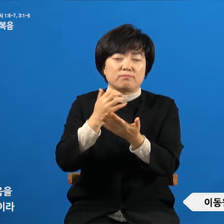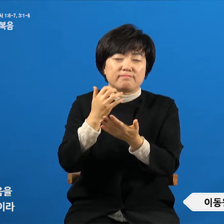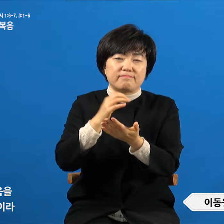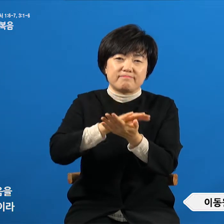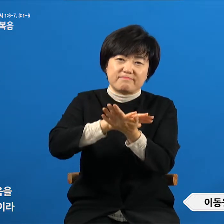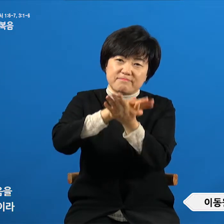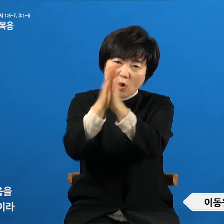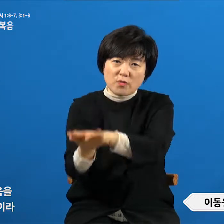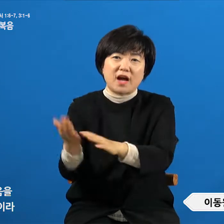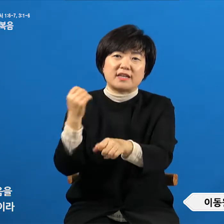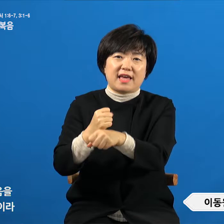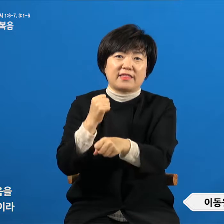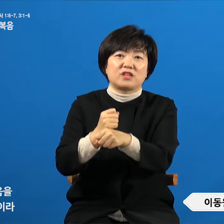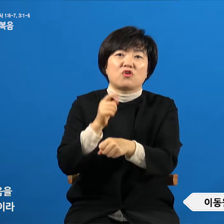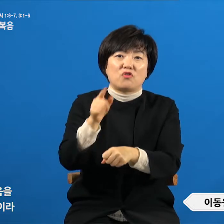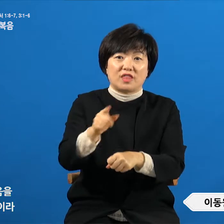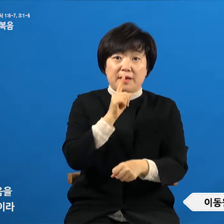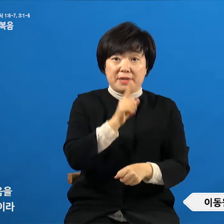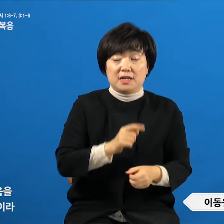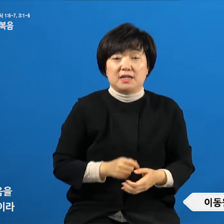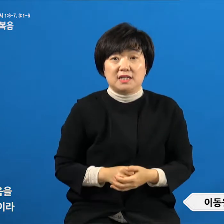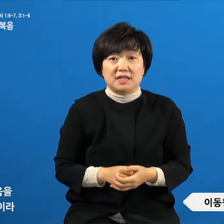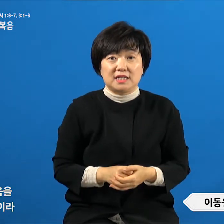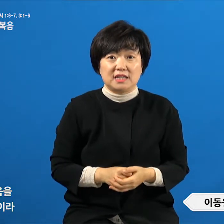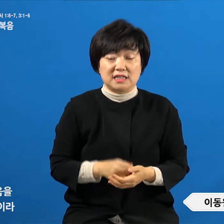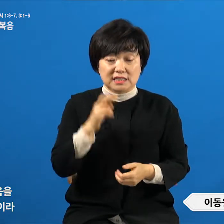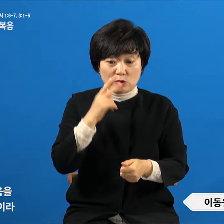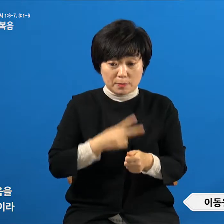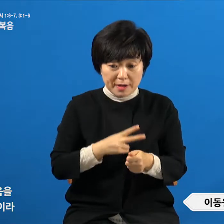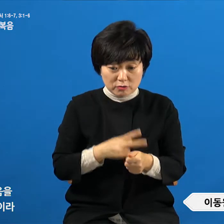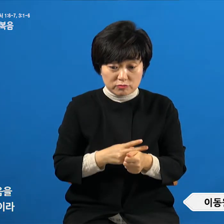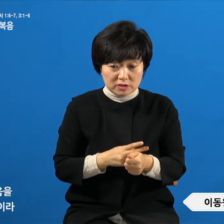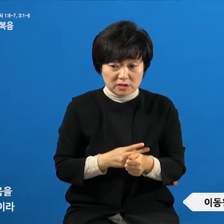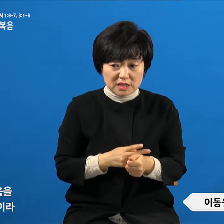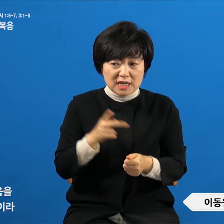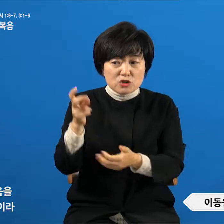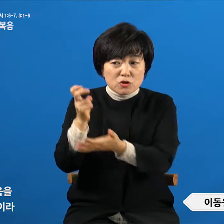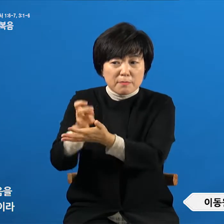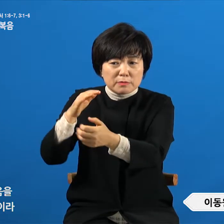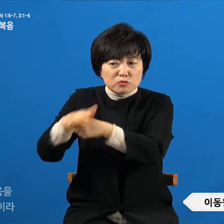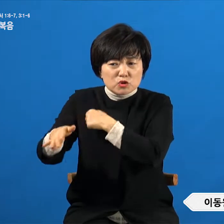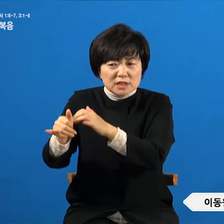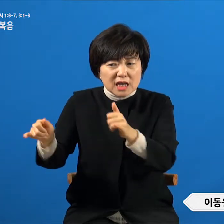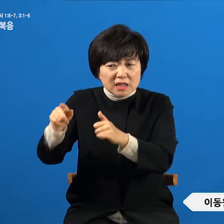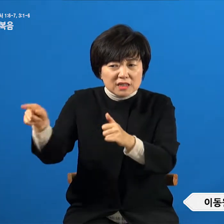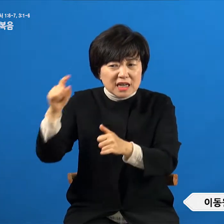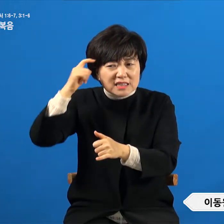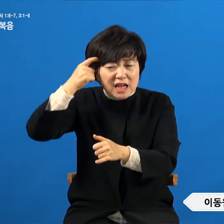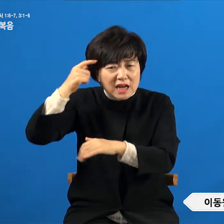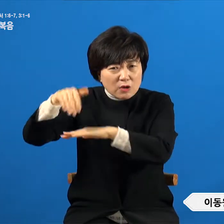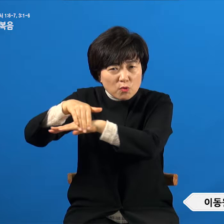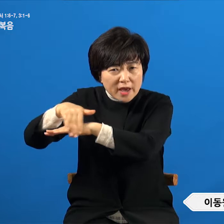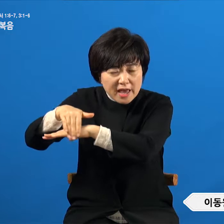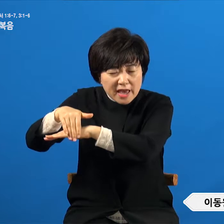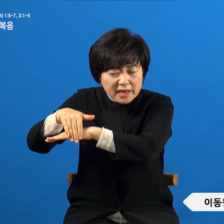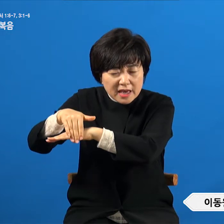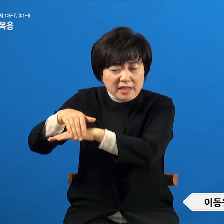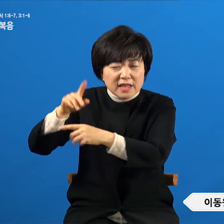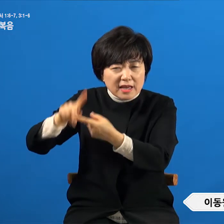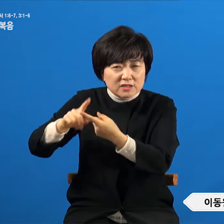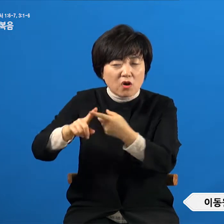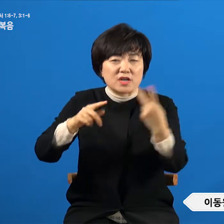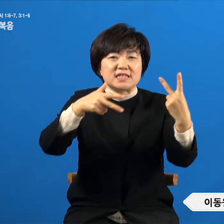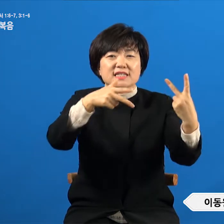함이라. 네. 바울은 이런 율법주의자들의 의도를 좀 더 노골적으로 2장에 가서